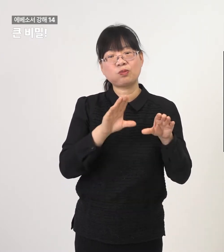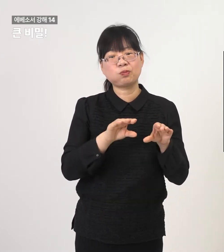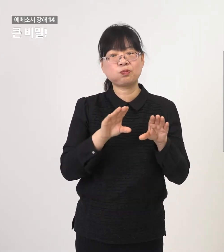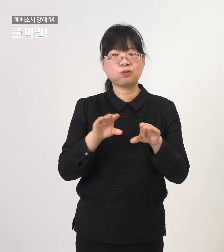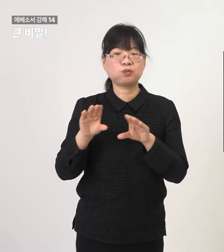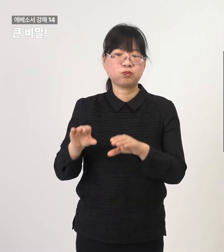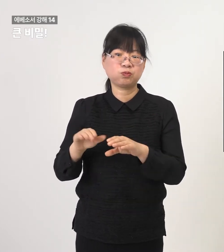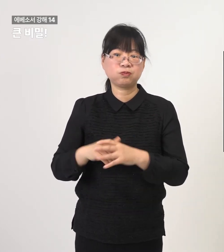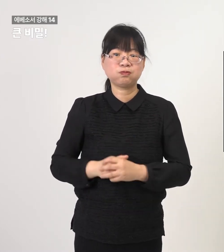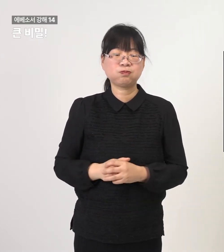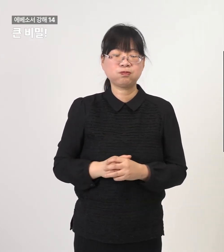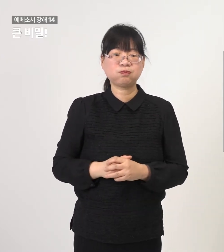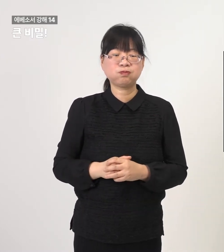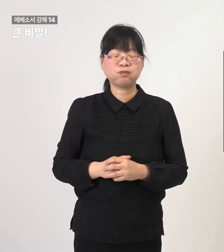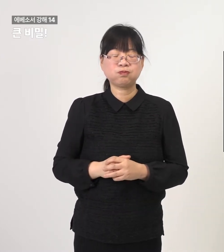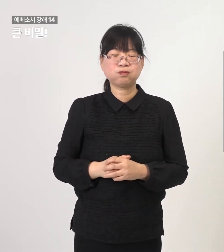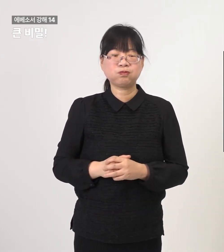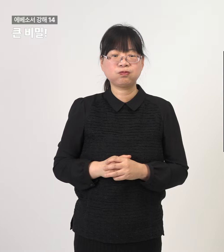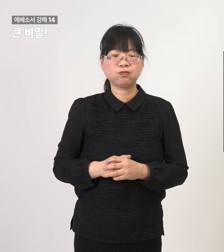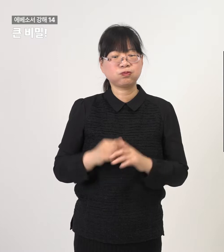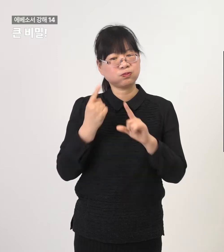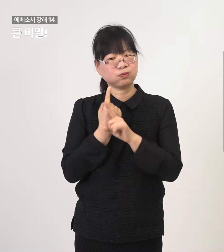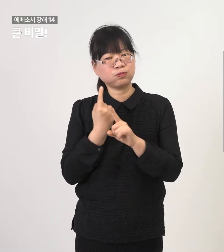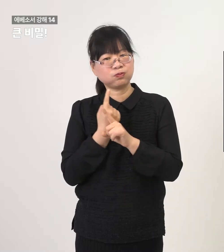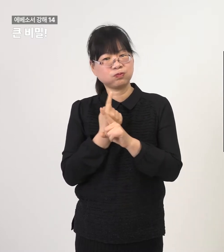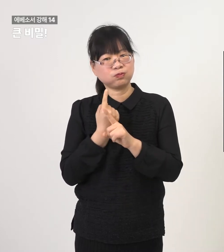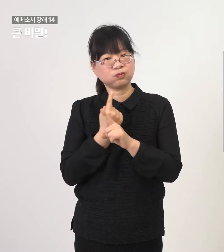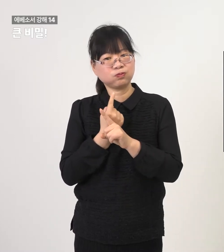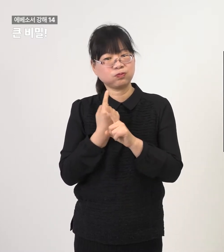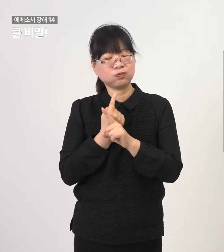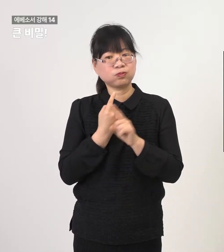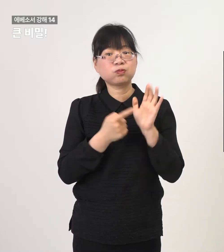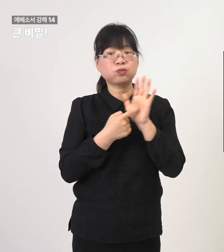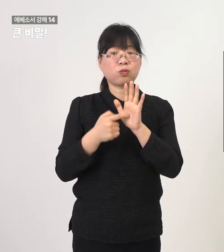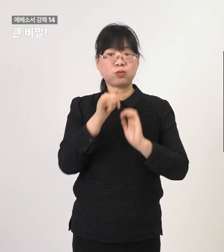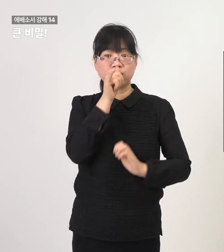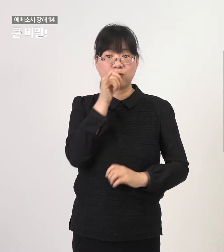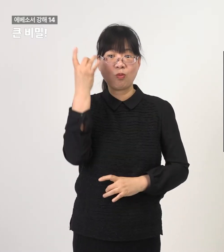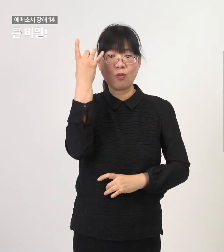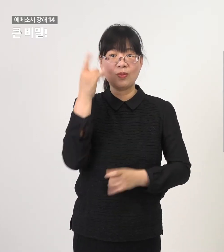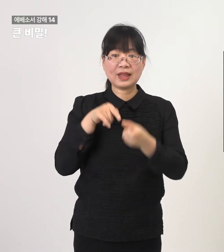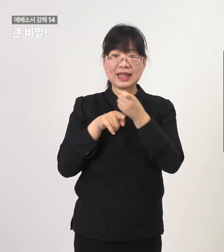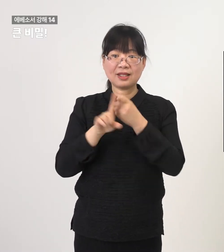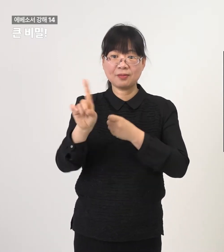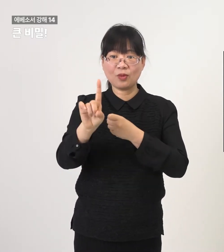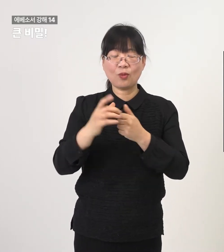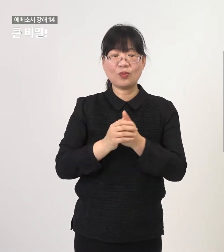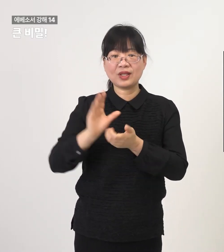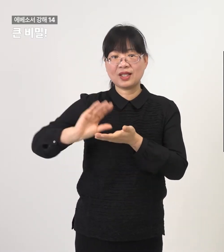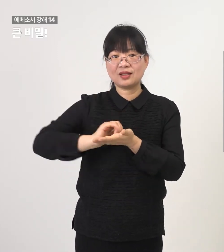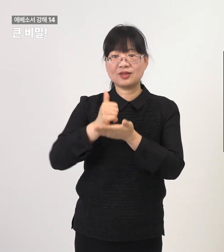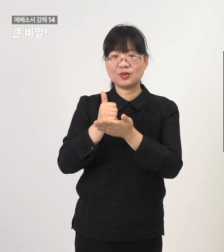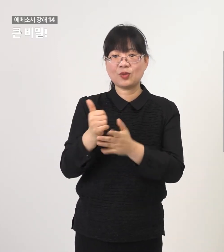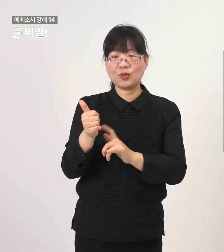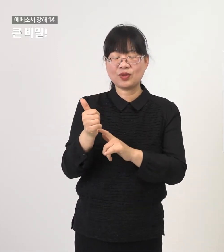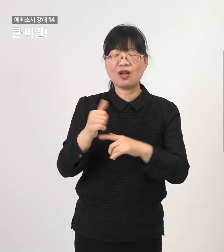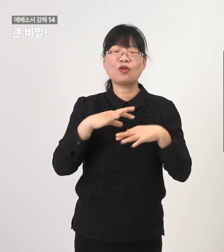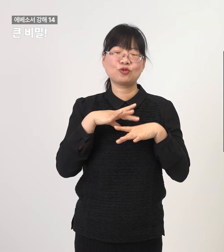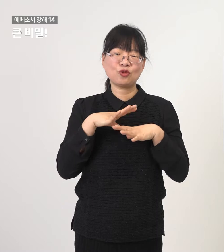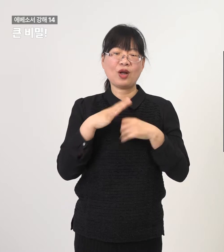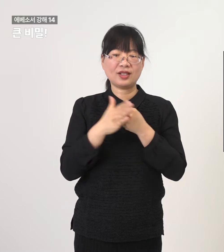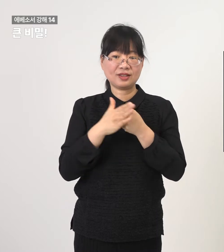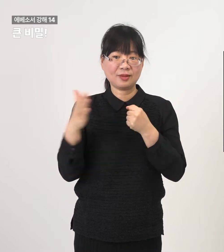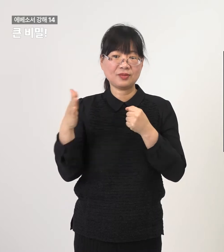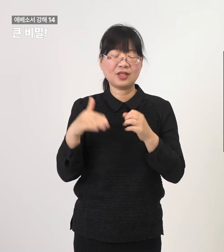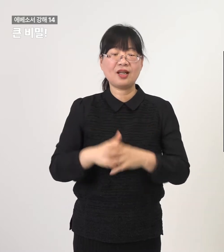부드럽게 좀 의역을 했다, 이렇게 판단이 돼요. 근데 원래 뜻은 그리스도를